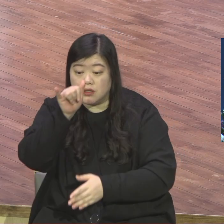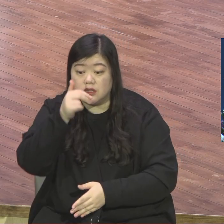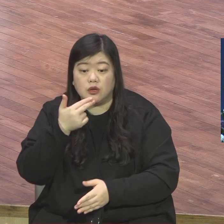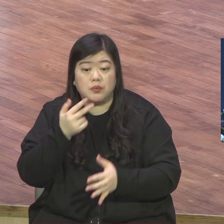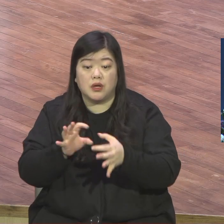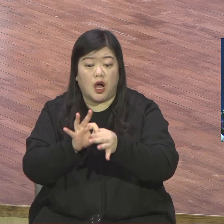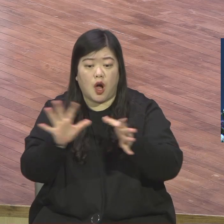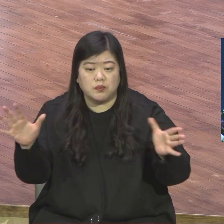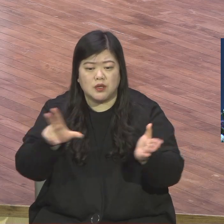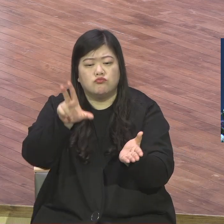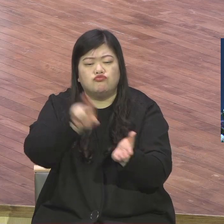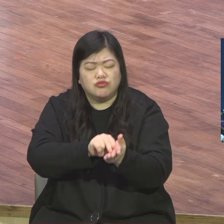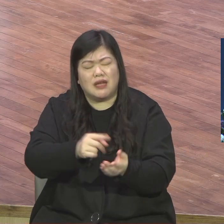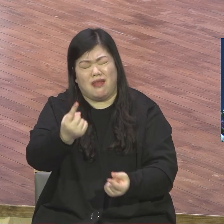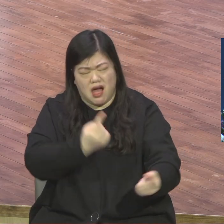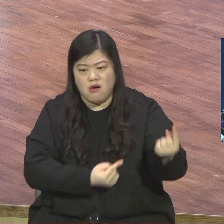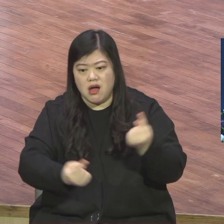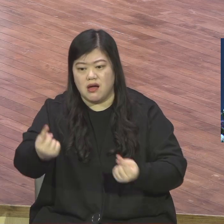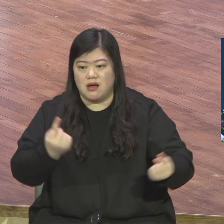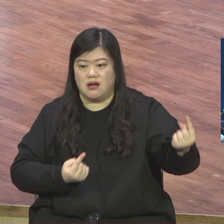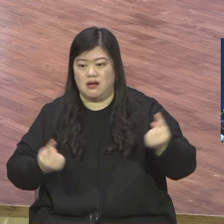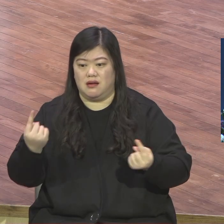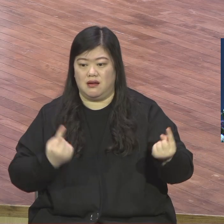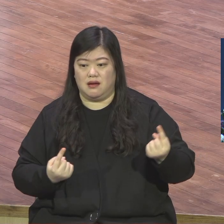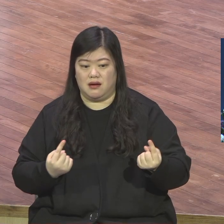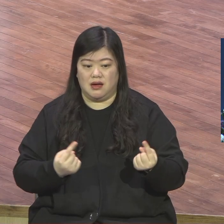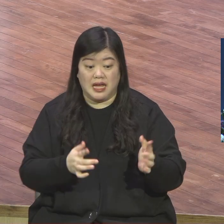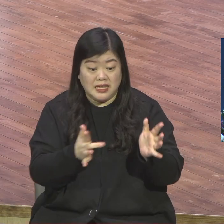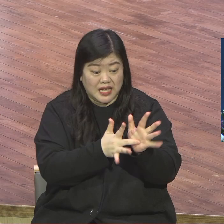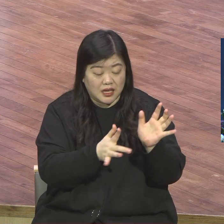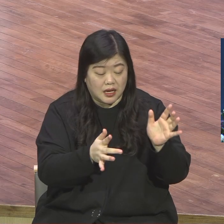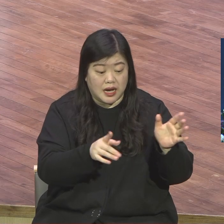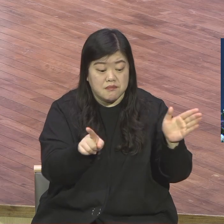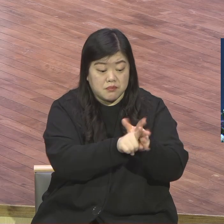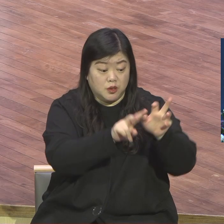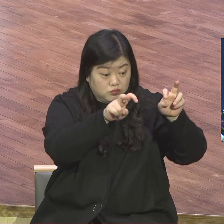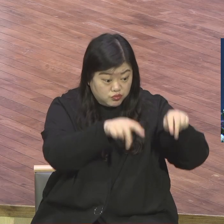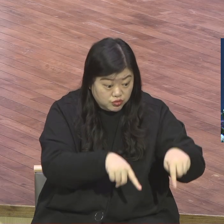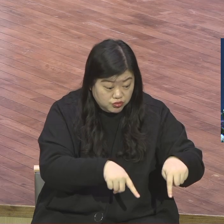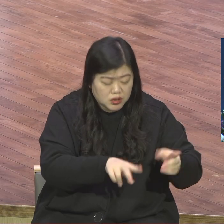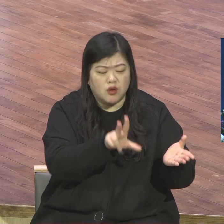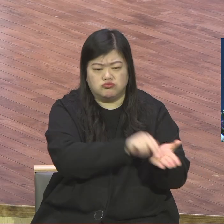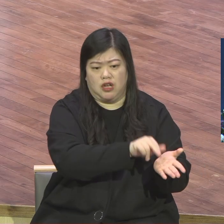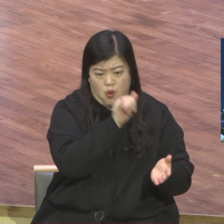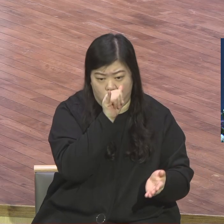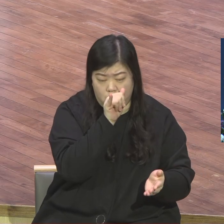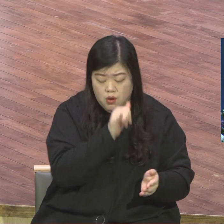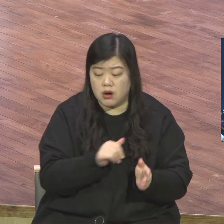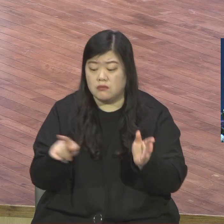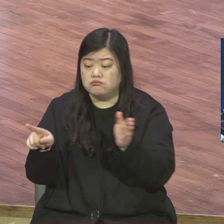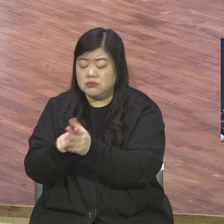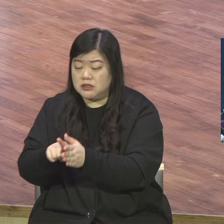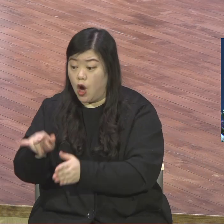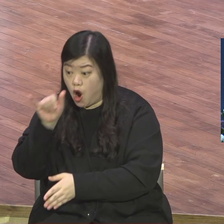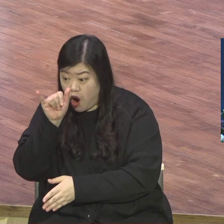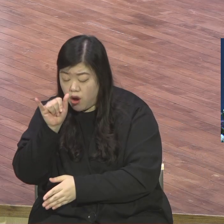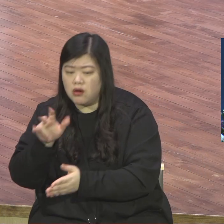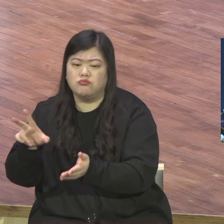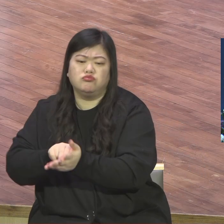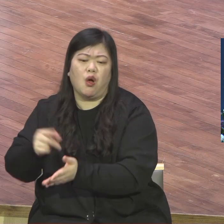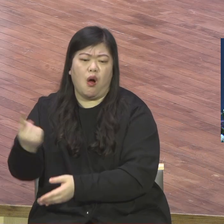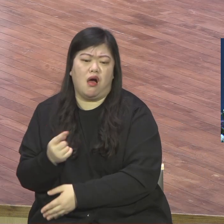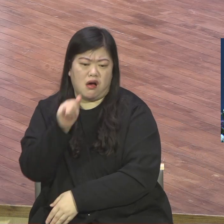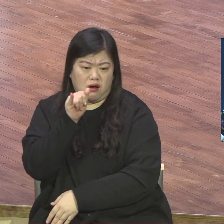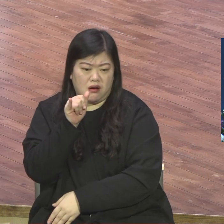오게 돼 있어요. 오히려 예수 믿는다고 더 크게 올 수 있어요. 어려운 문제가 닥칠 수가 있습니다. 그러나 그 문제를